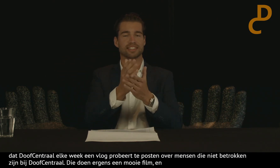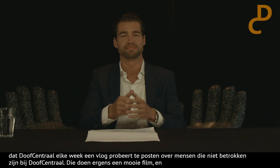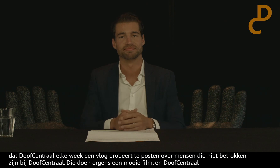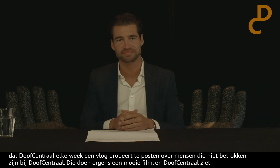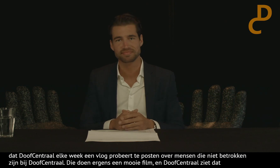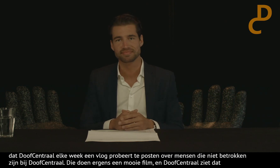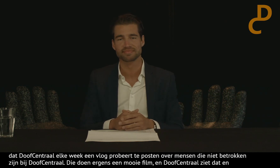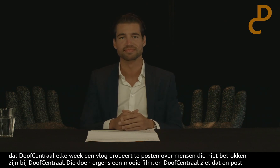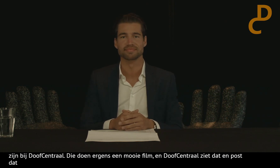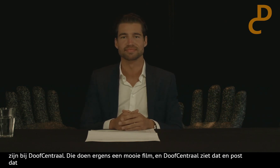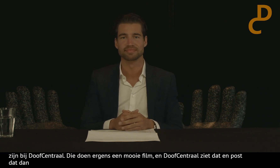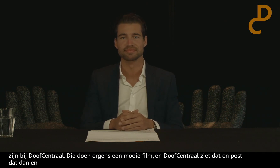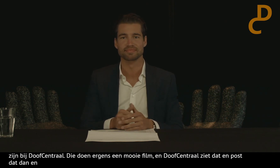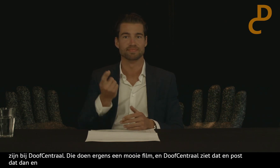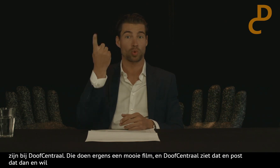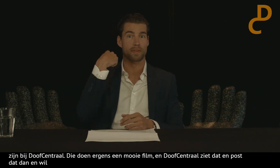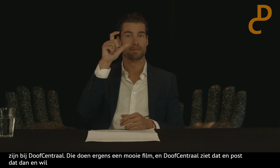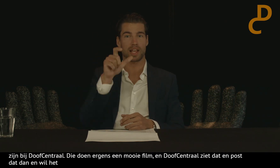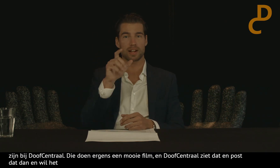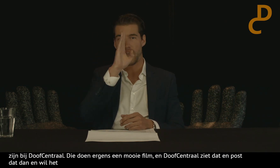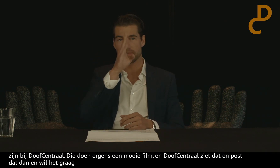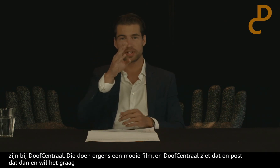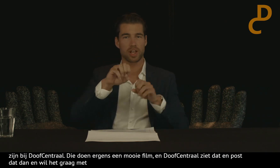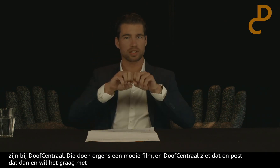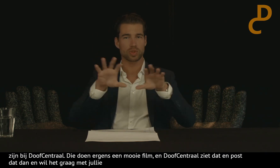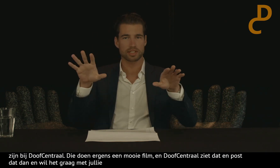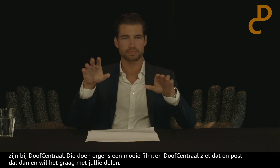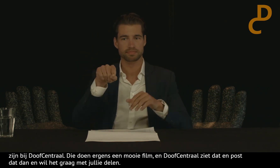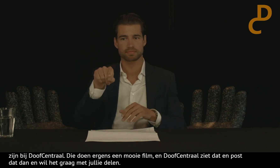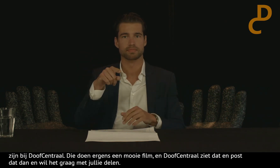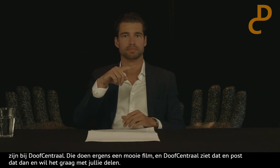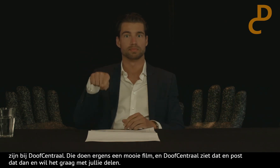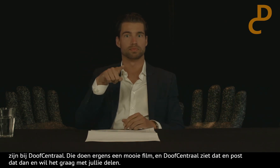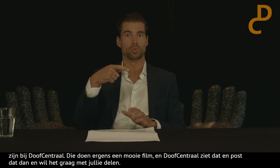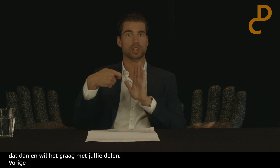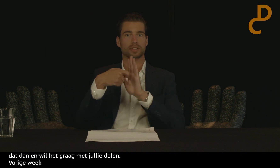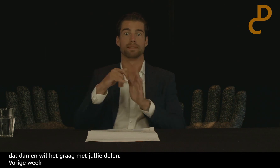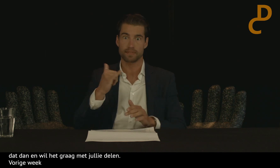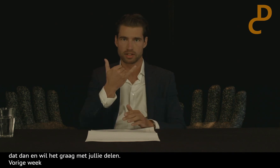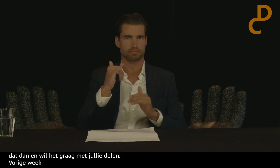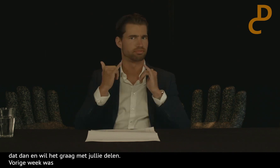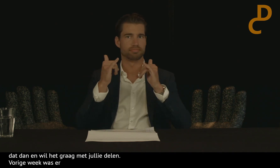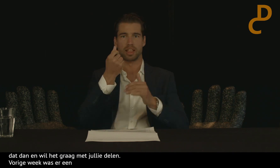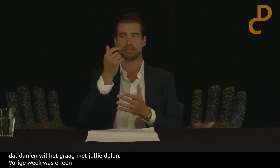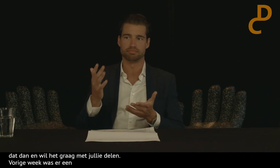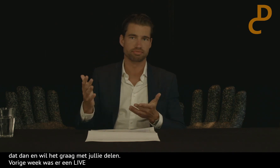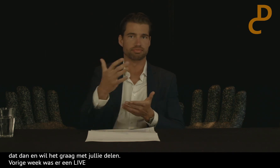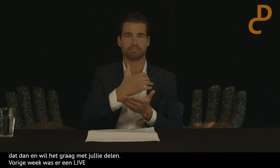En die wil dat graag met jullie delen. Vorige week was er tijdens de live-uitzending hebben wij